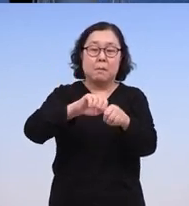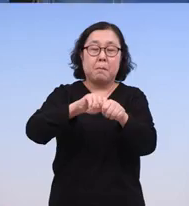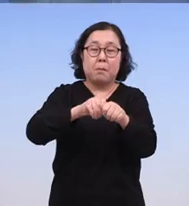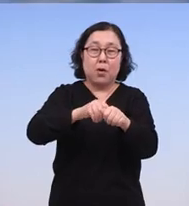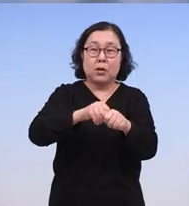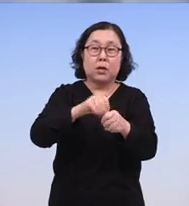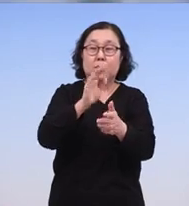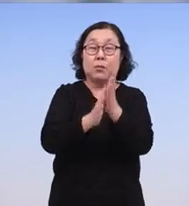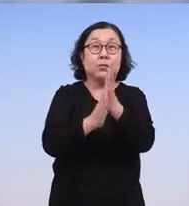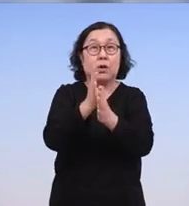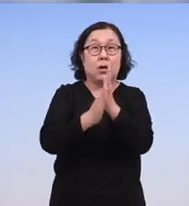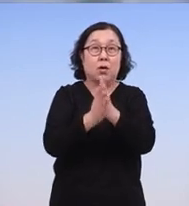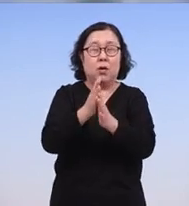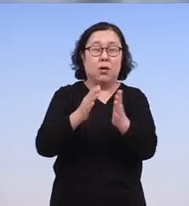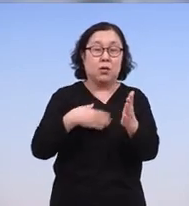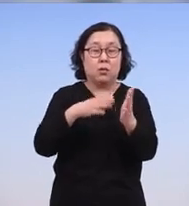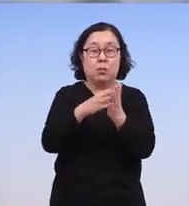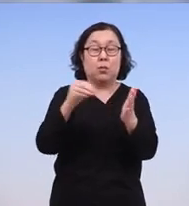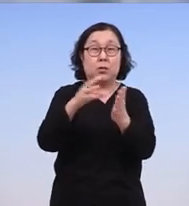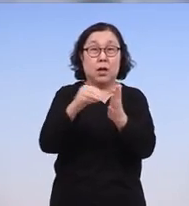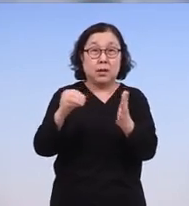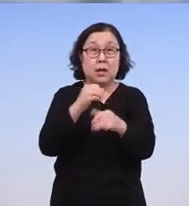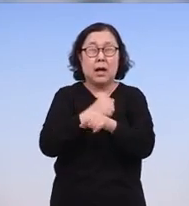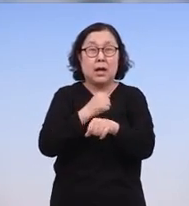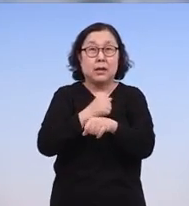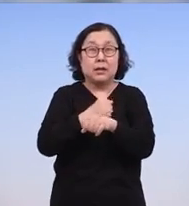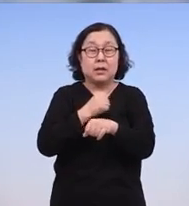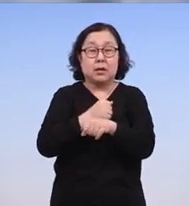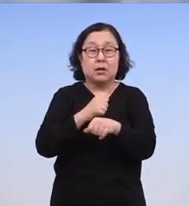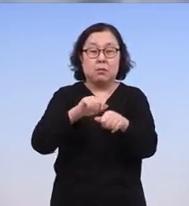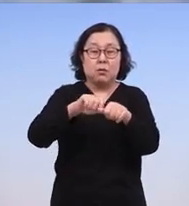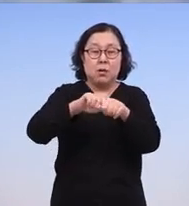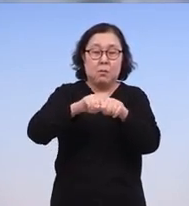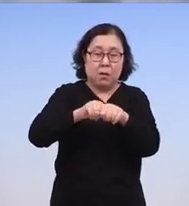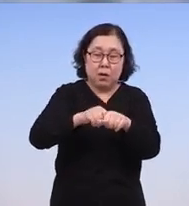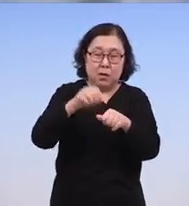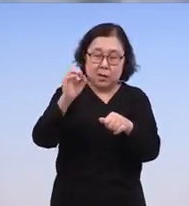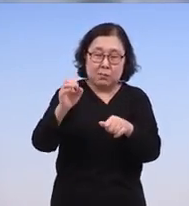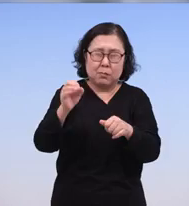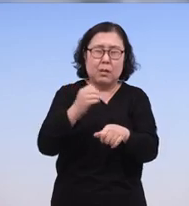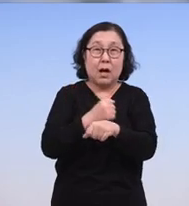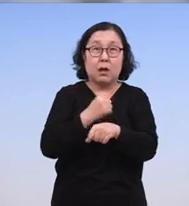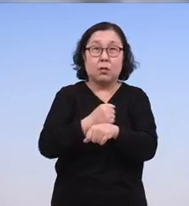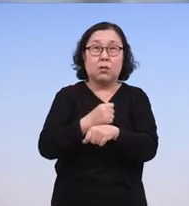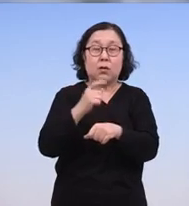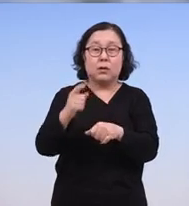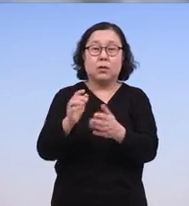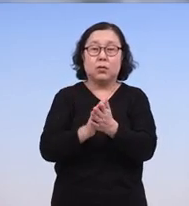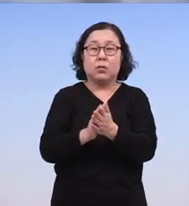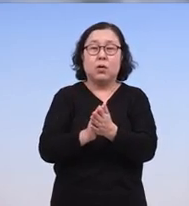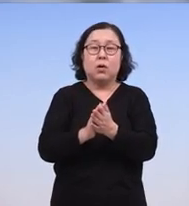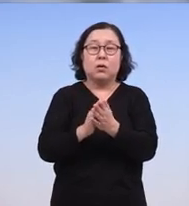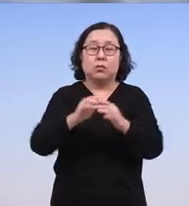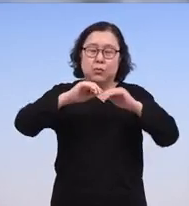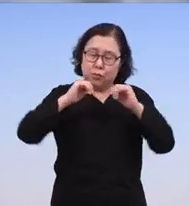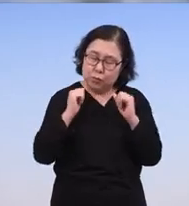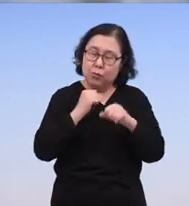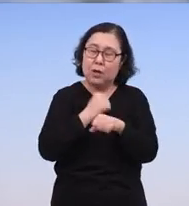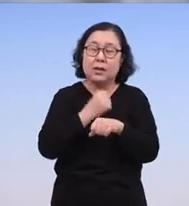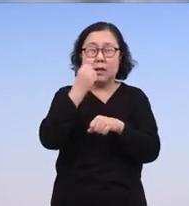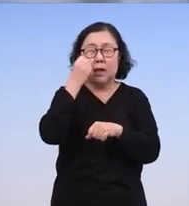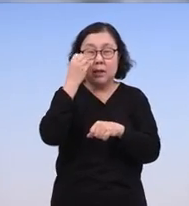겁니다. 아니 이거 뭐 베끼는 게 뭐가 대단하다고 장당 10,000원씩 뭐 벌금을 매긴다 그러고 또 거기에 또 그 호응하는